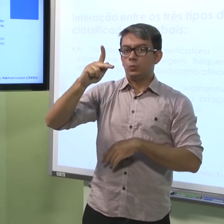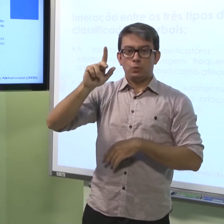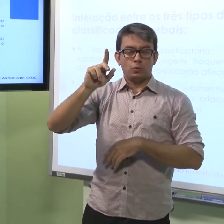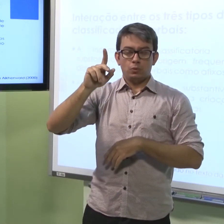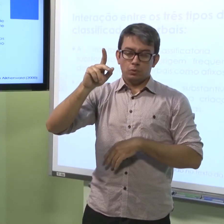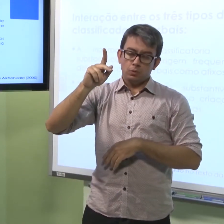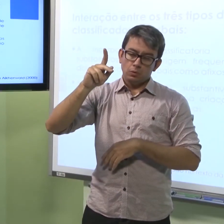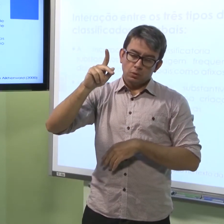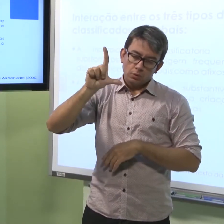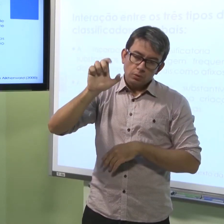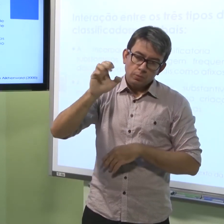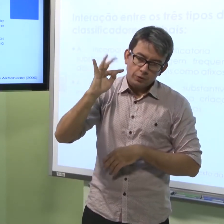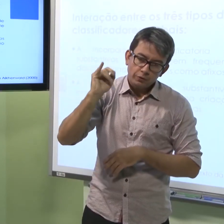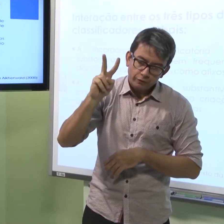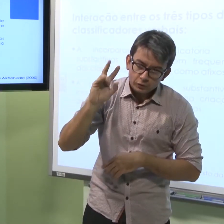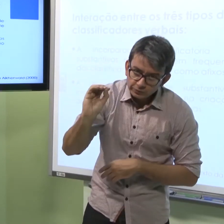gramaticalmente os substantivos.